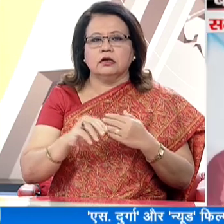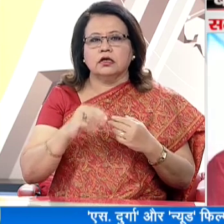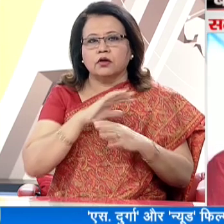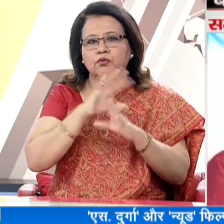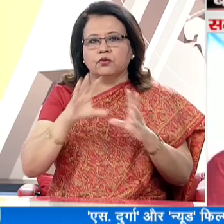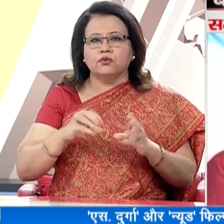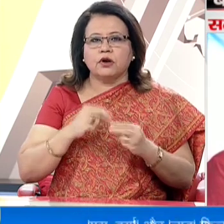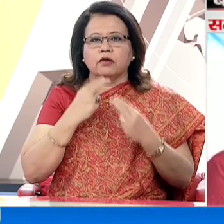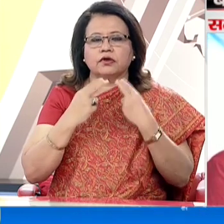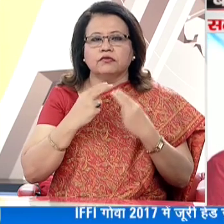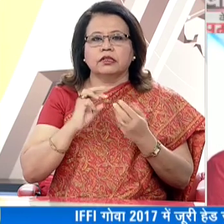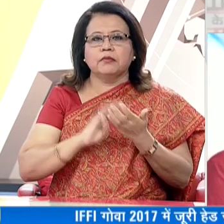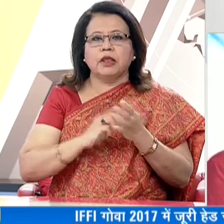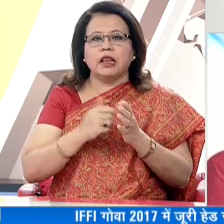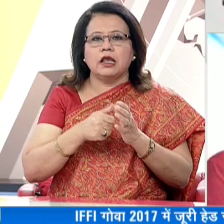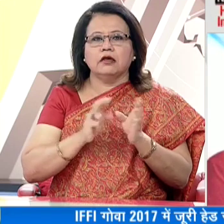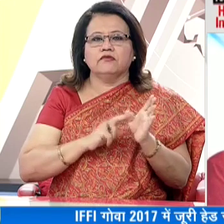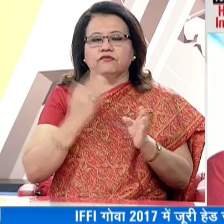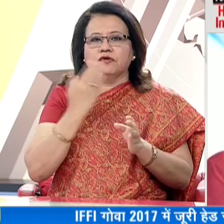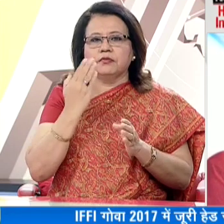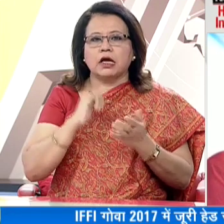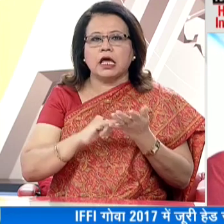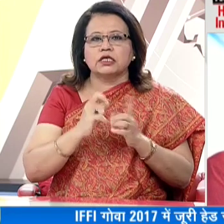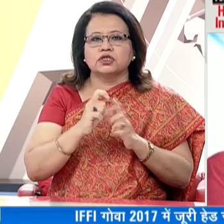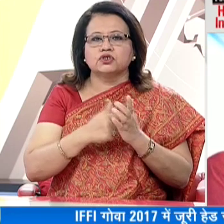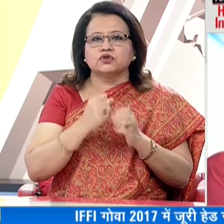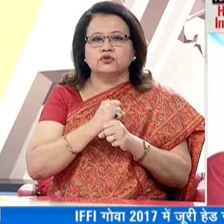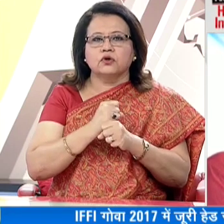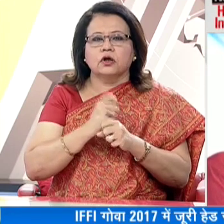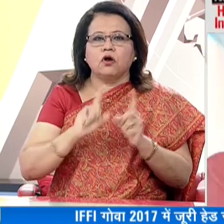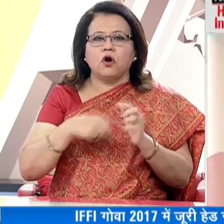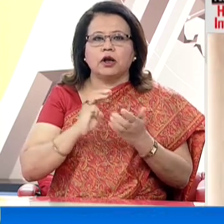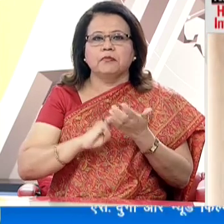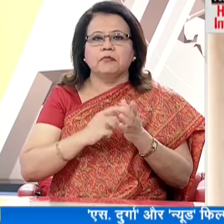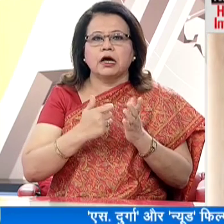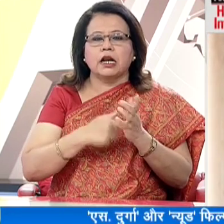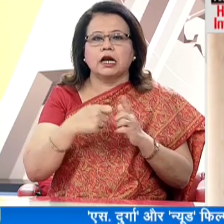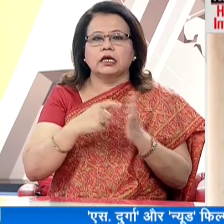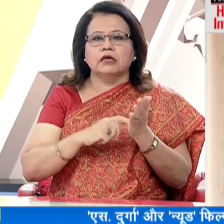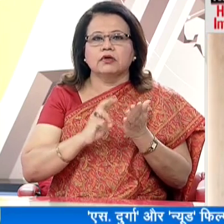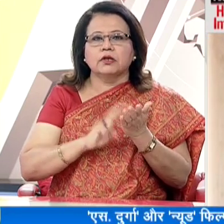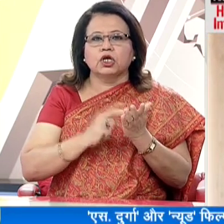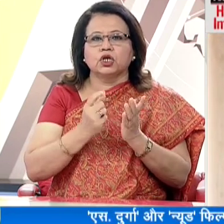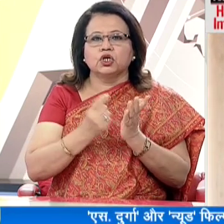यह पूरा विवाद मलयालम फिल्म एस दुर्गा और मराठी फिल्म न्यूट को हटाने से जुड़ा